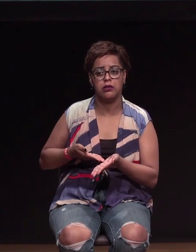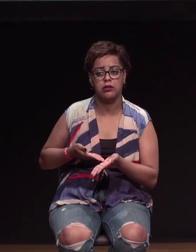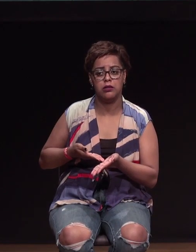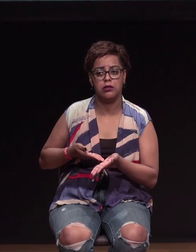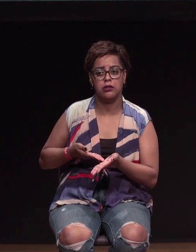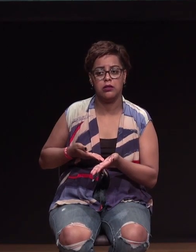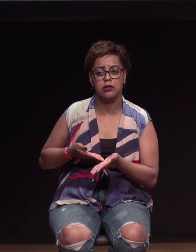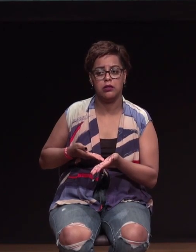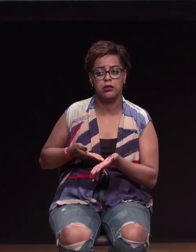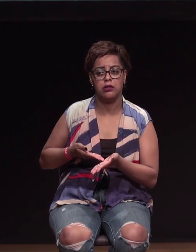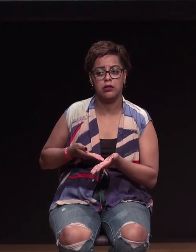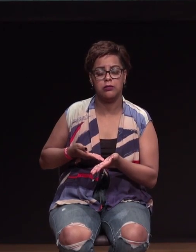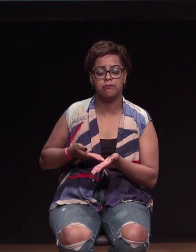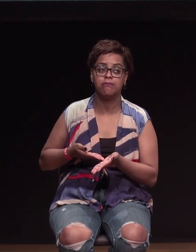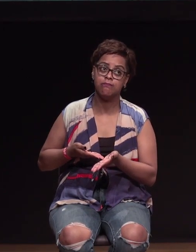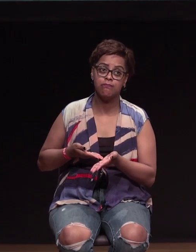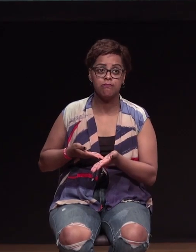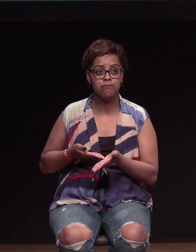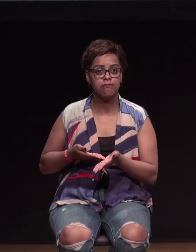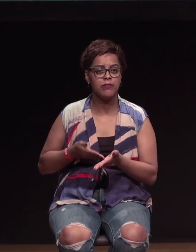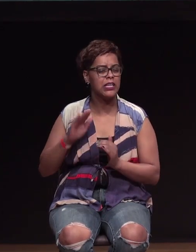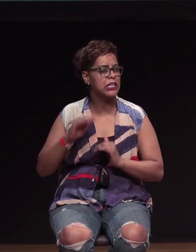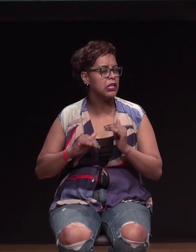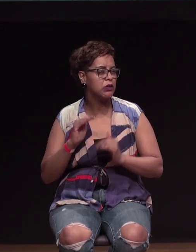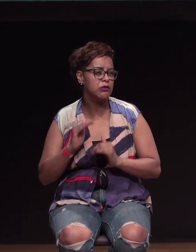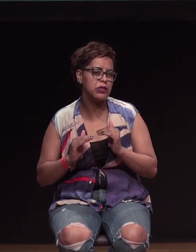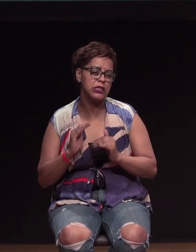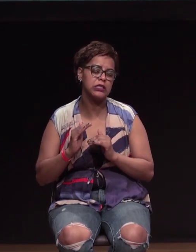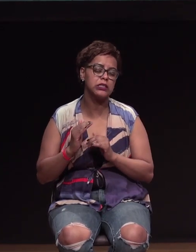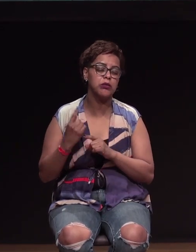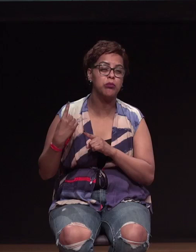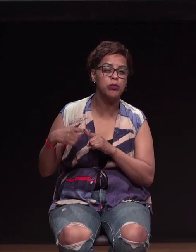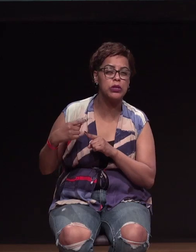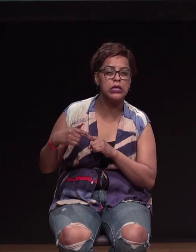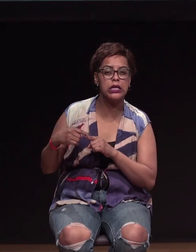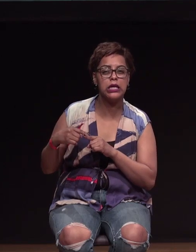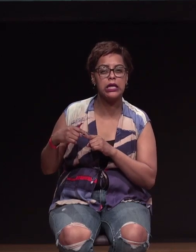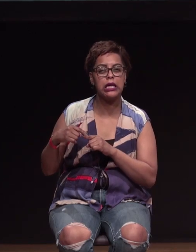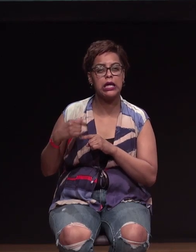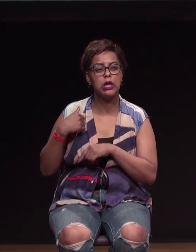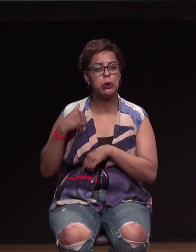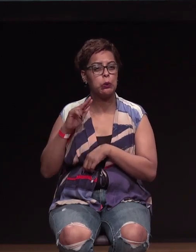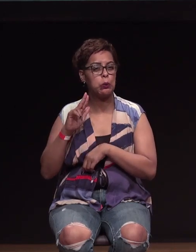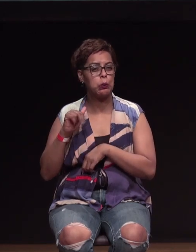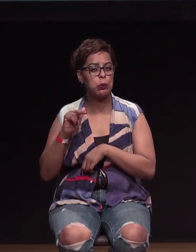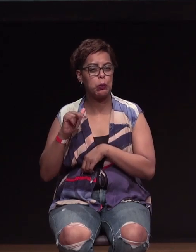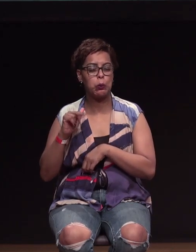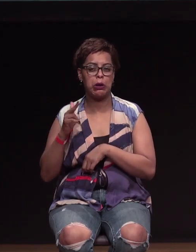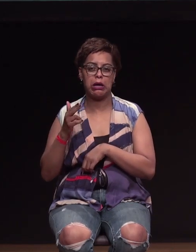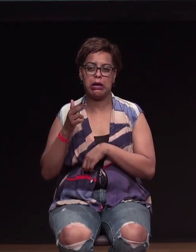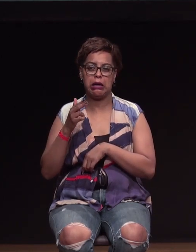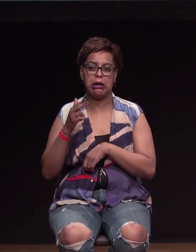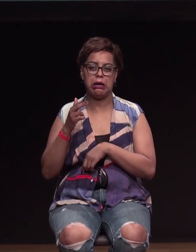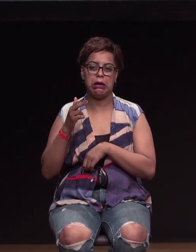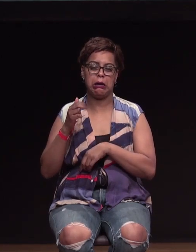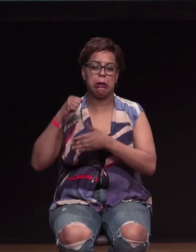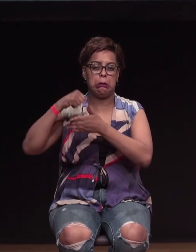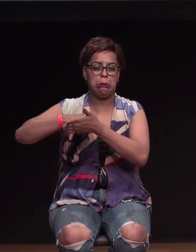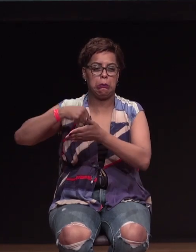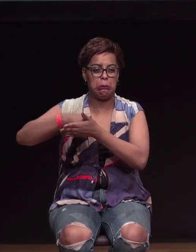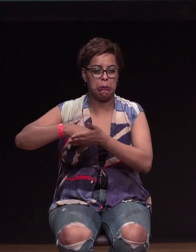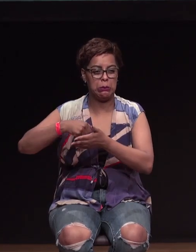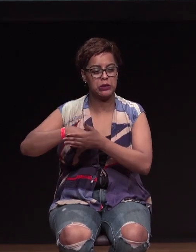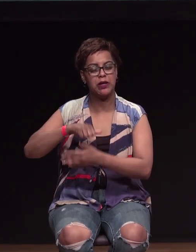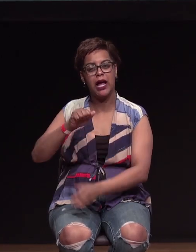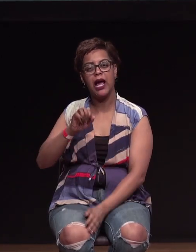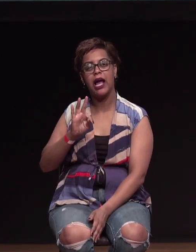Talvez porque eu não fizesse a chamada militância em torno desse tema, o ativismo em